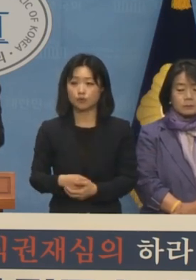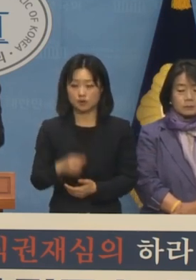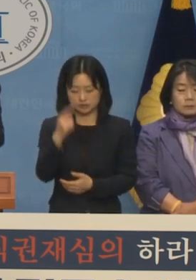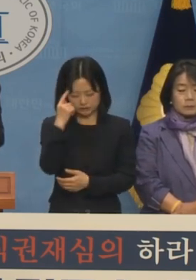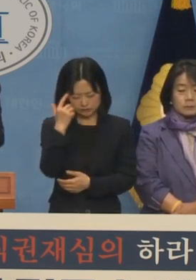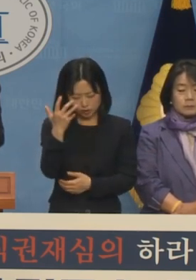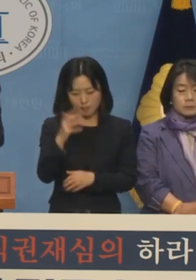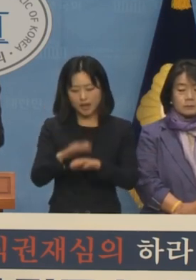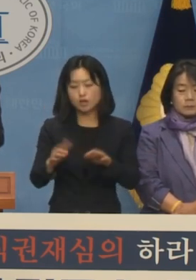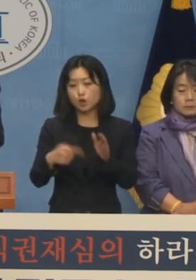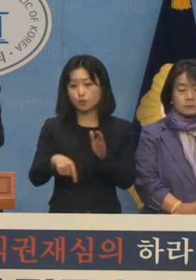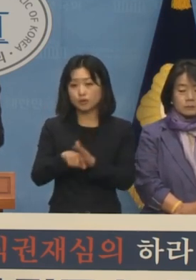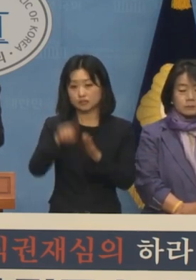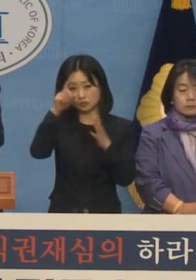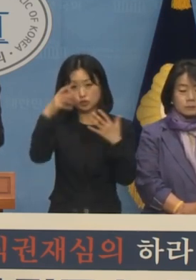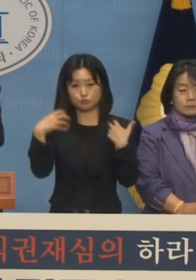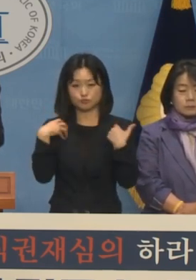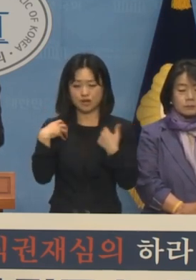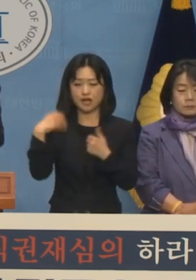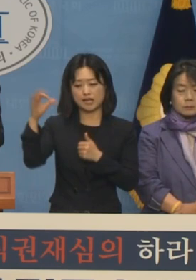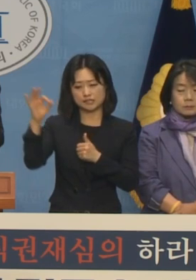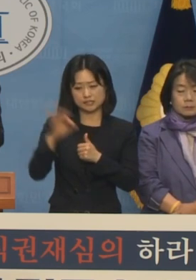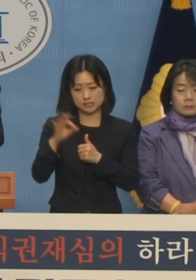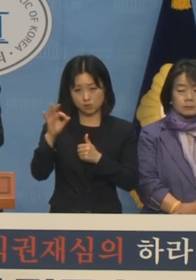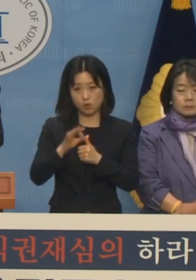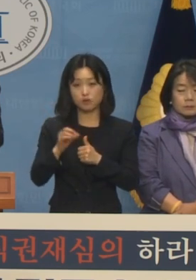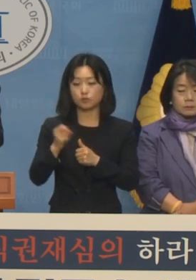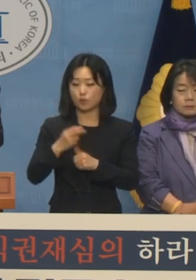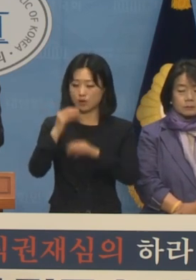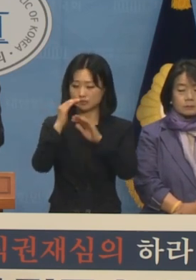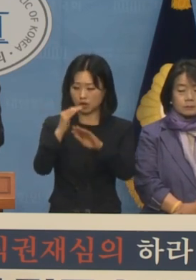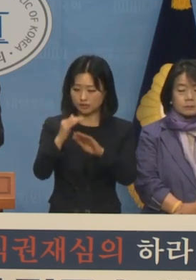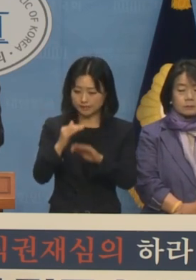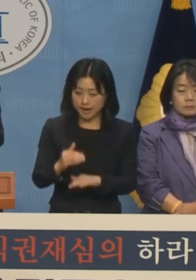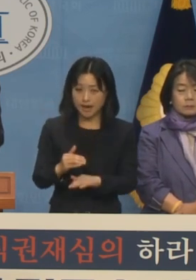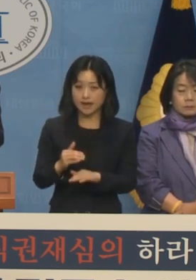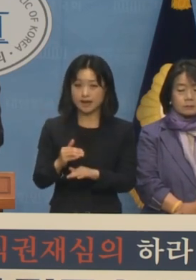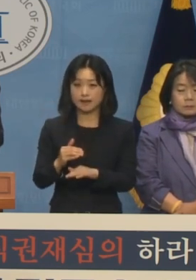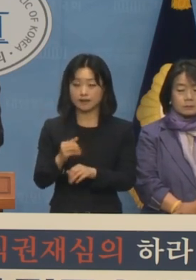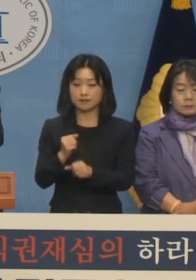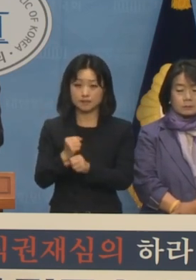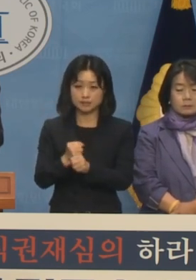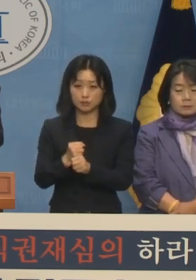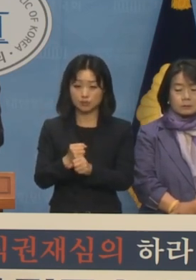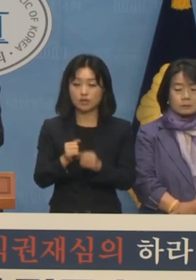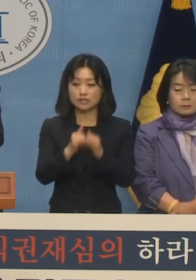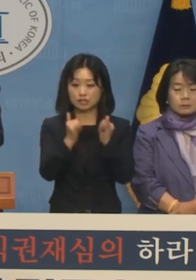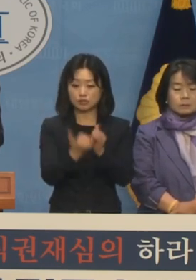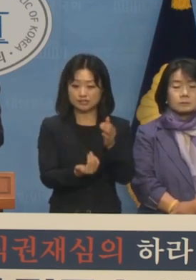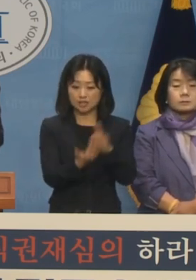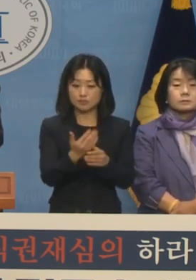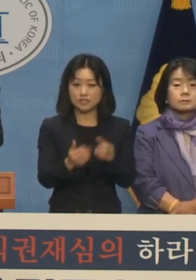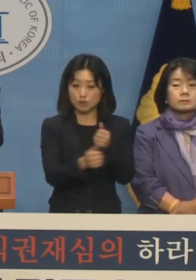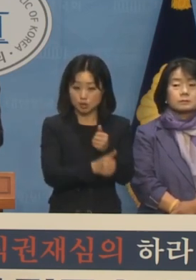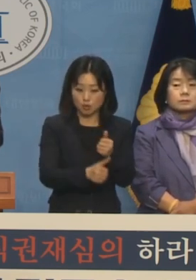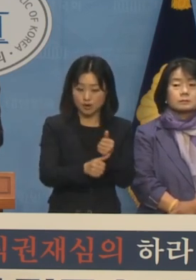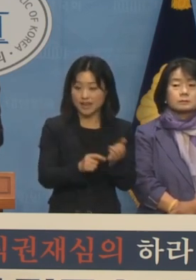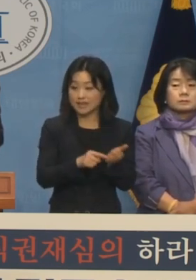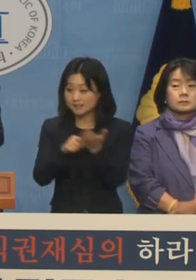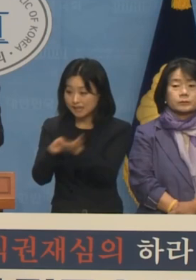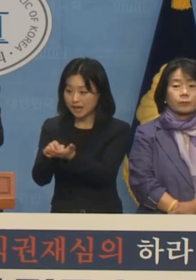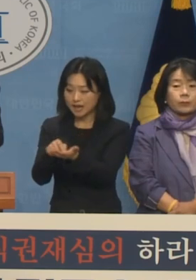반드시 정부에서 이러한 절차의 잘못을, 그리고 사회적 참사위원회의 의결과